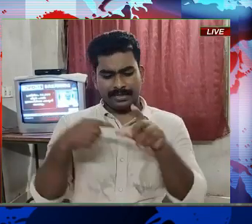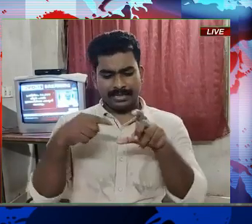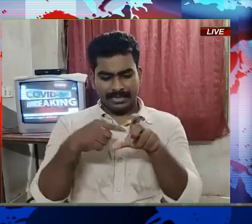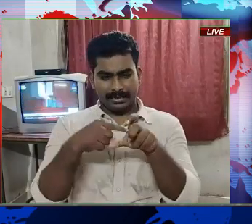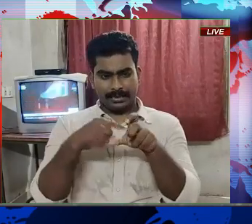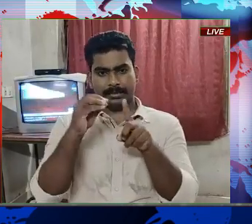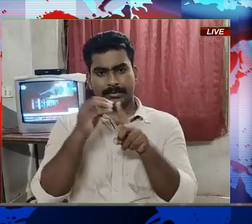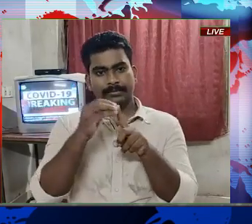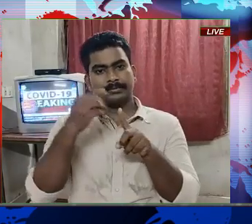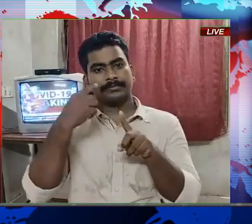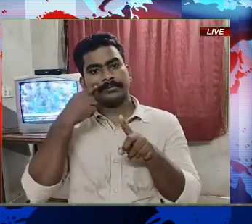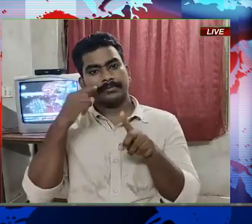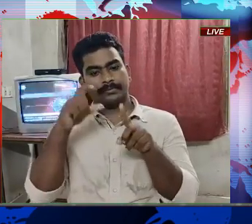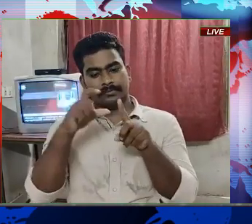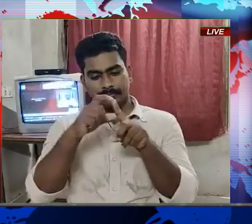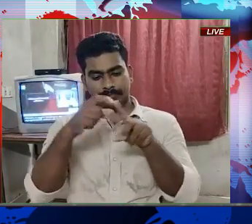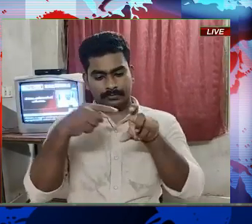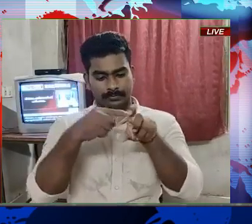ക്രമീകരിക്കാൻ കഴിഞ്ഞതുകൊണ്ട്